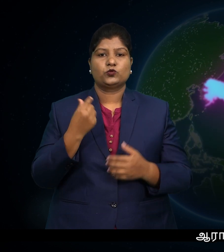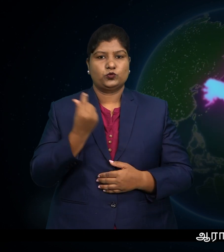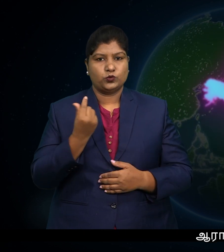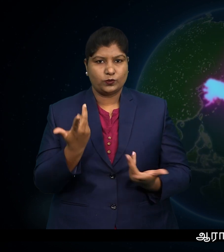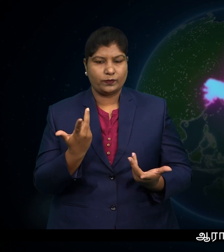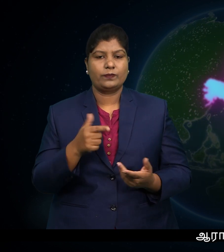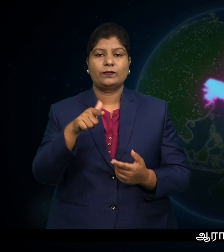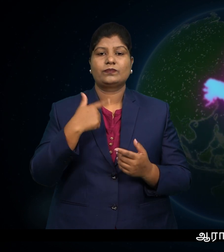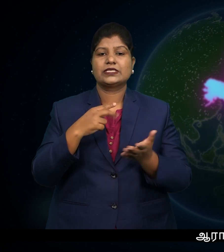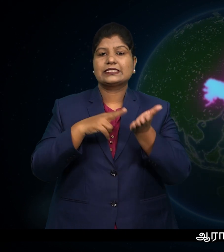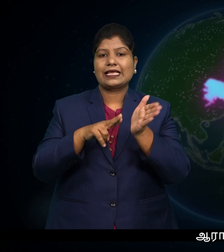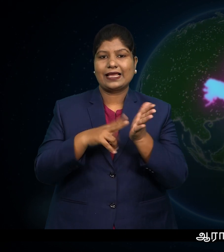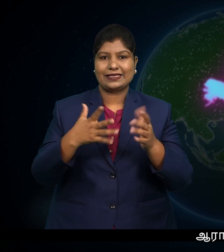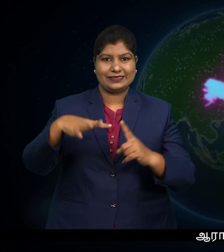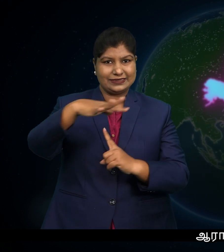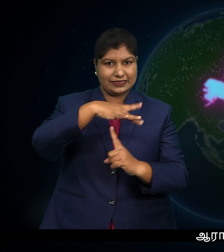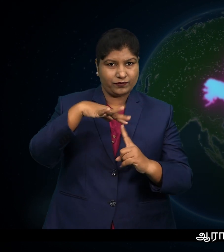ஆராய்வோம்.